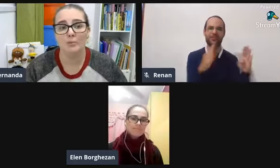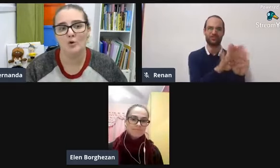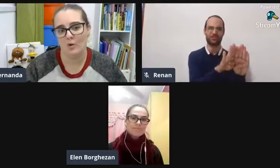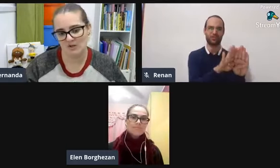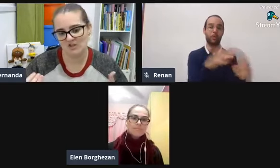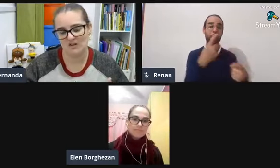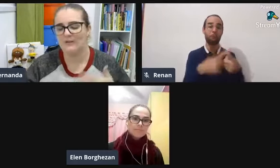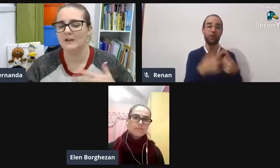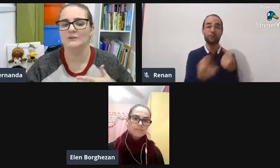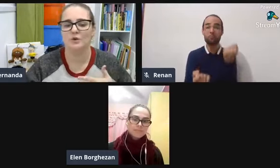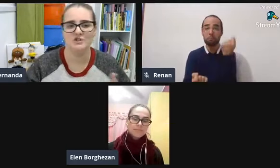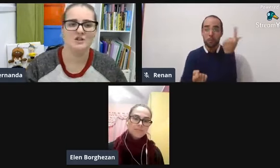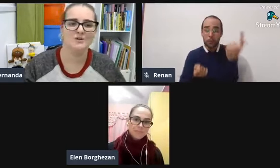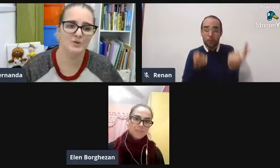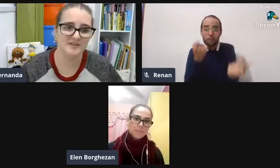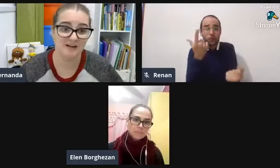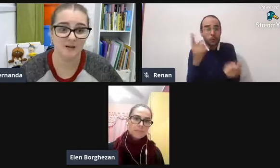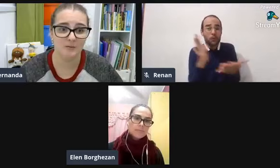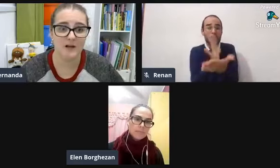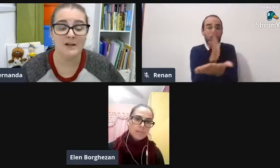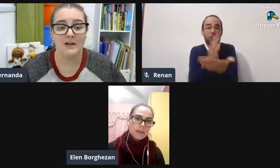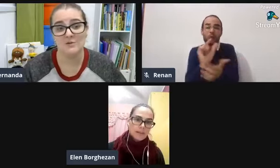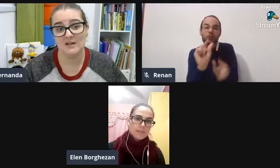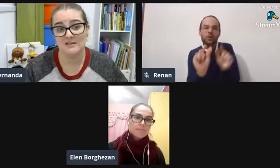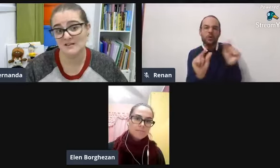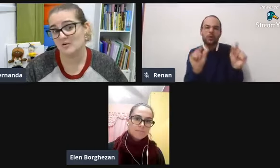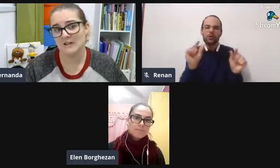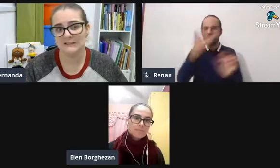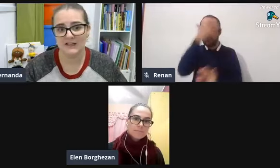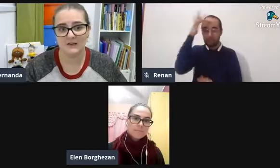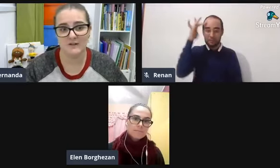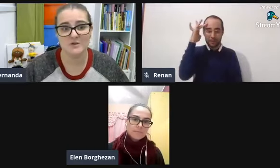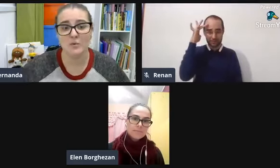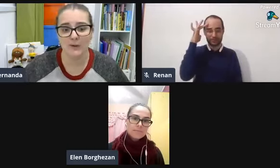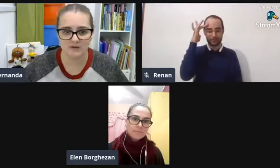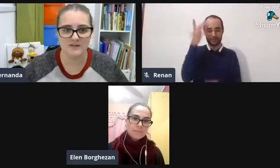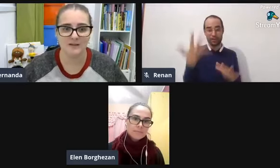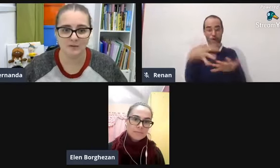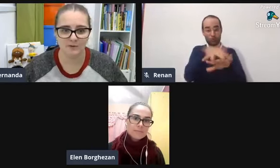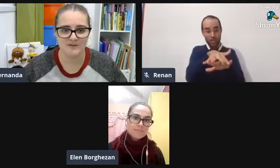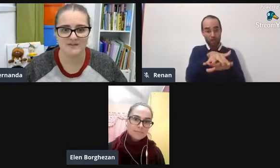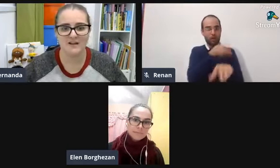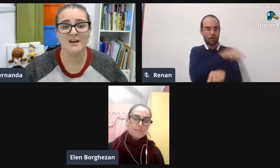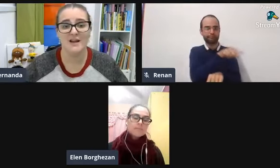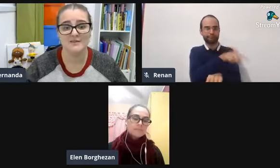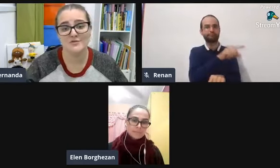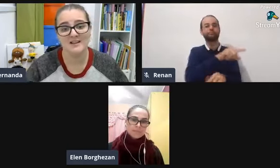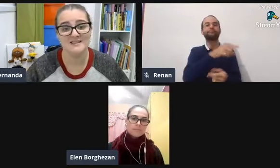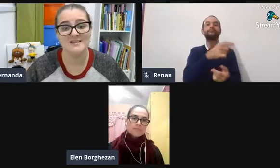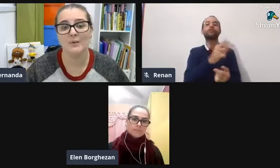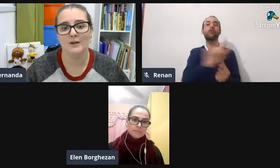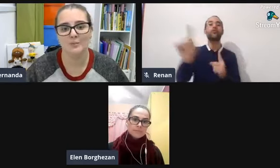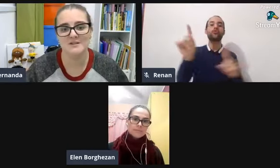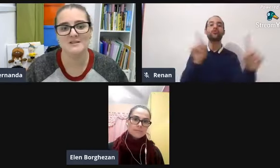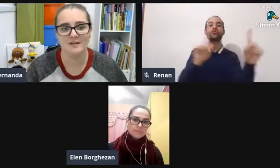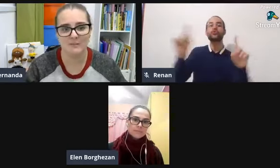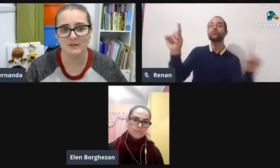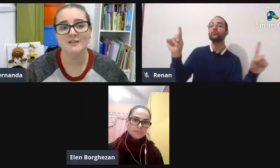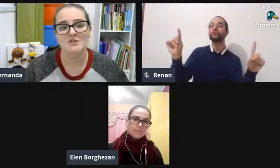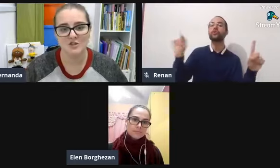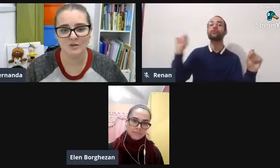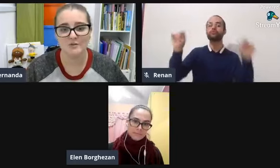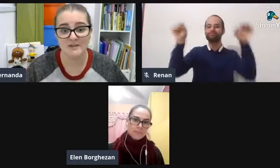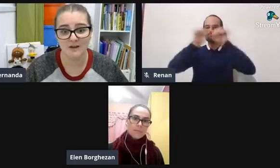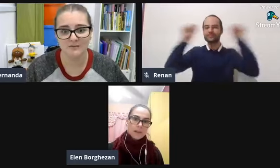pouco número, como a gente está falando hoje em inclusão. Eu sei que essa escola está cada vez com menos alunos, em razão de que eles estão indo para o